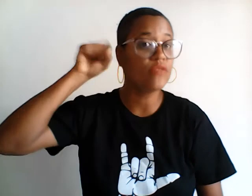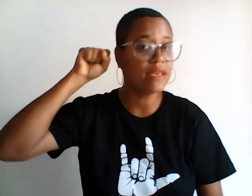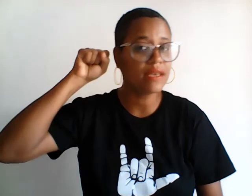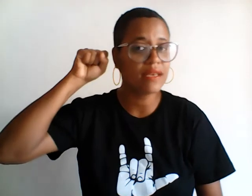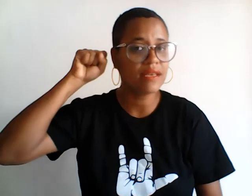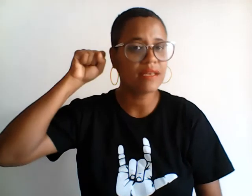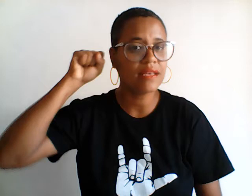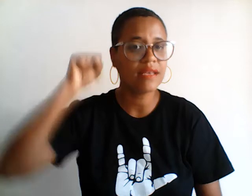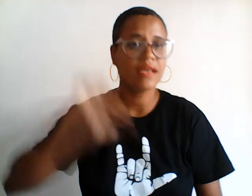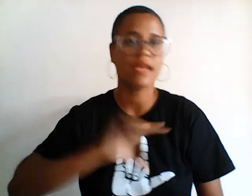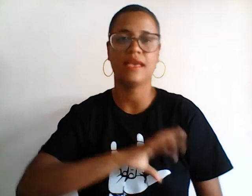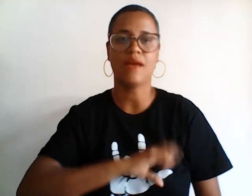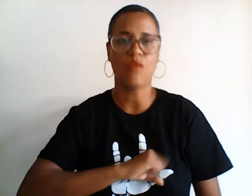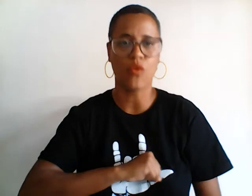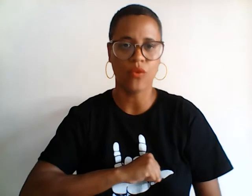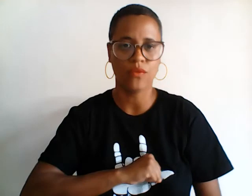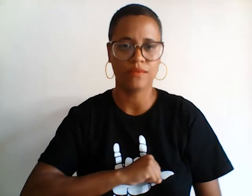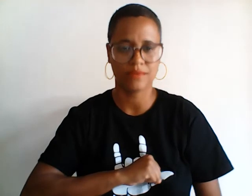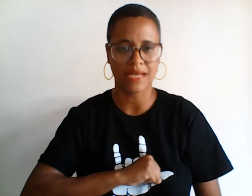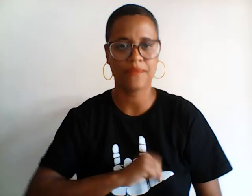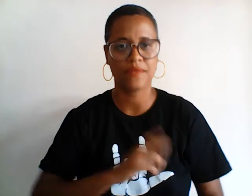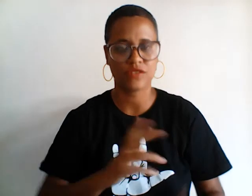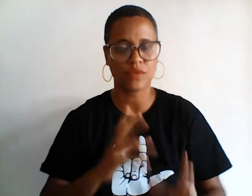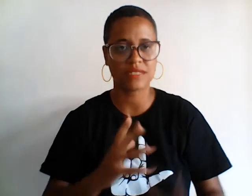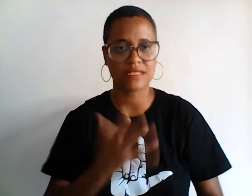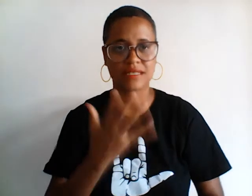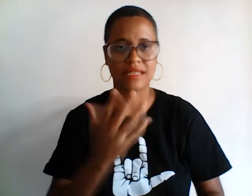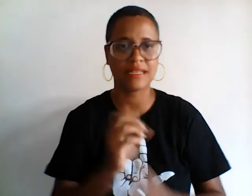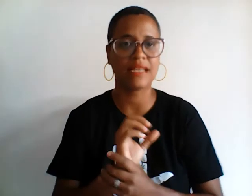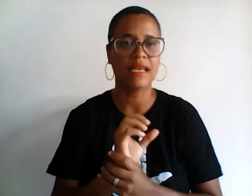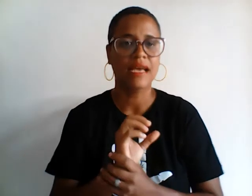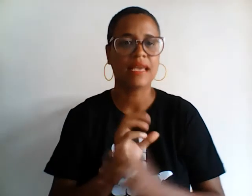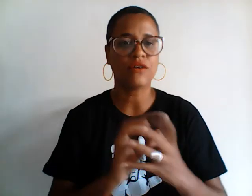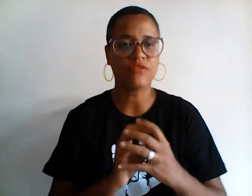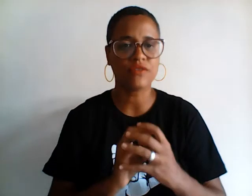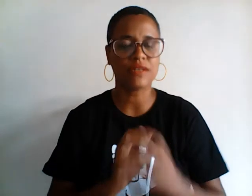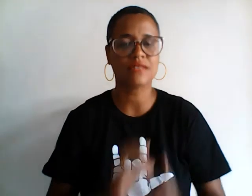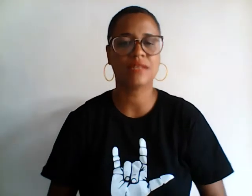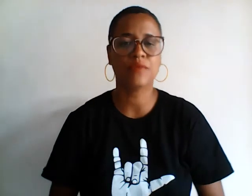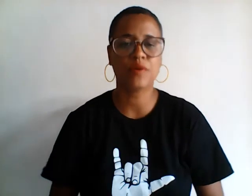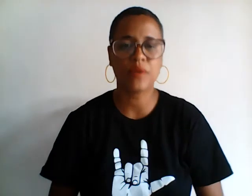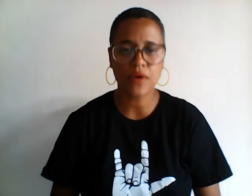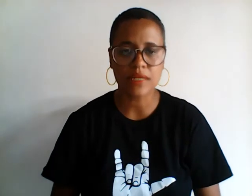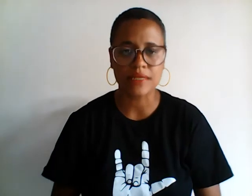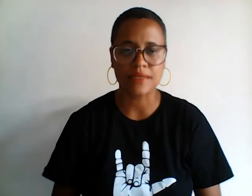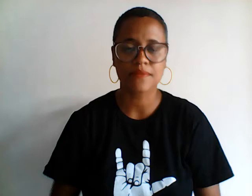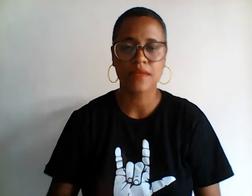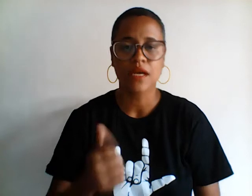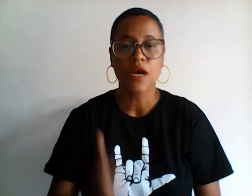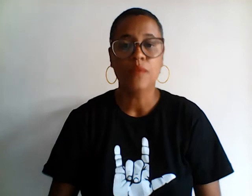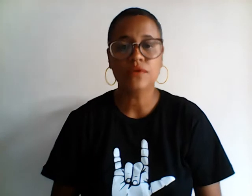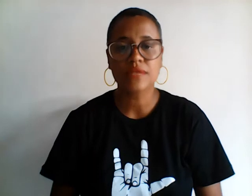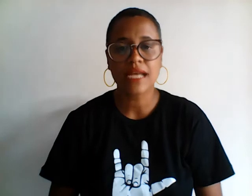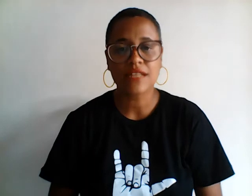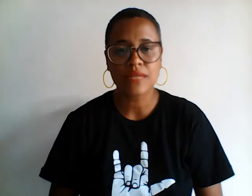ouvir e amor, tá? Só para vocês entenderem que a configuração da mão é bem importante. Ponto de